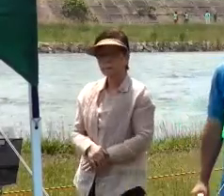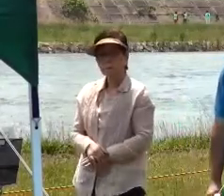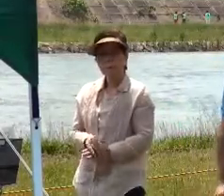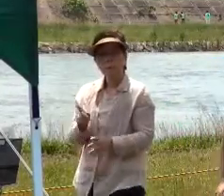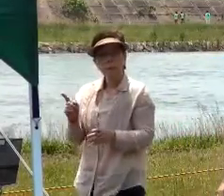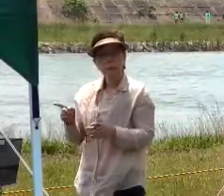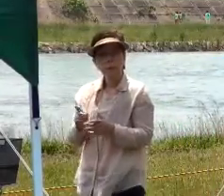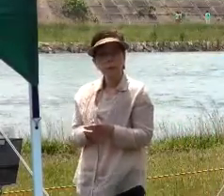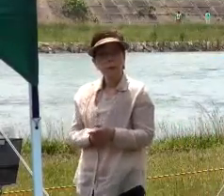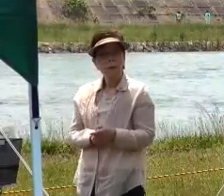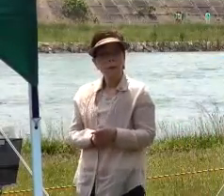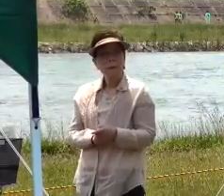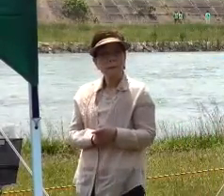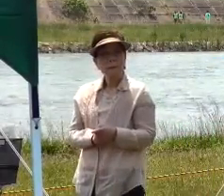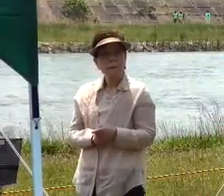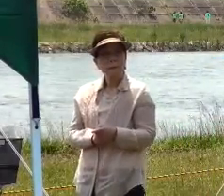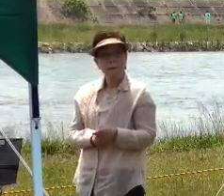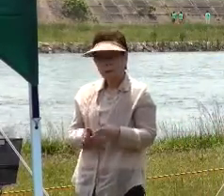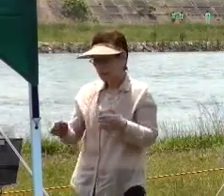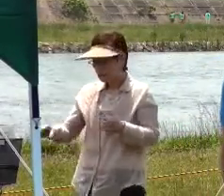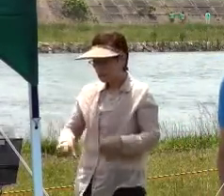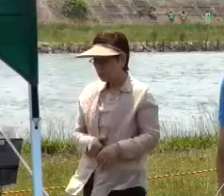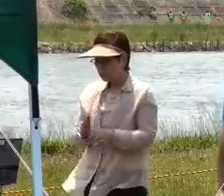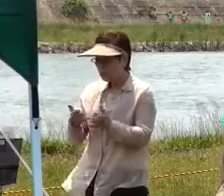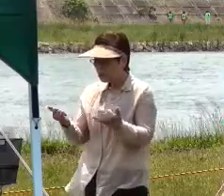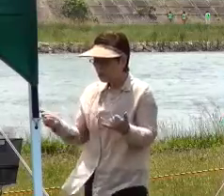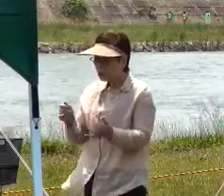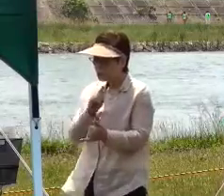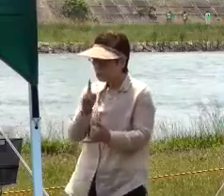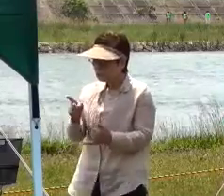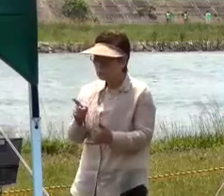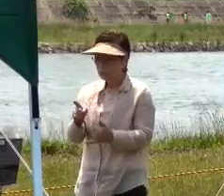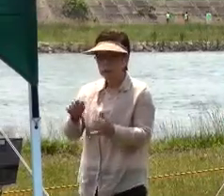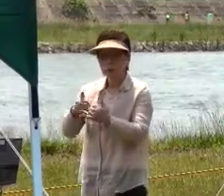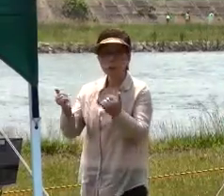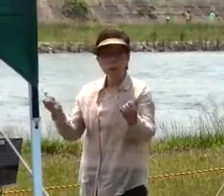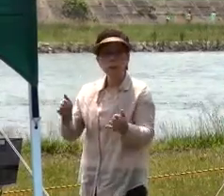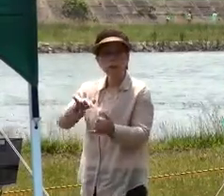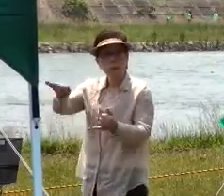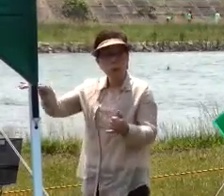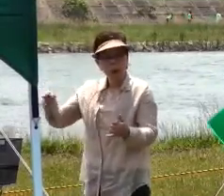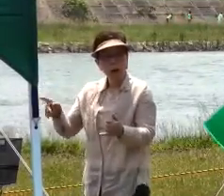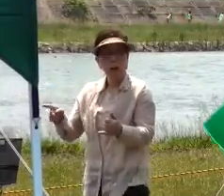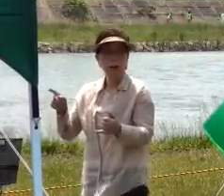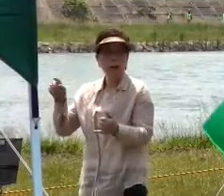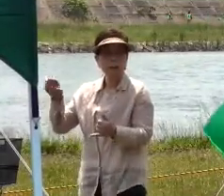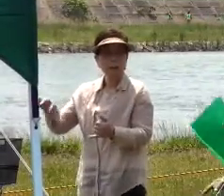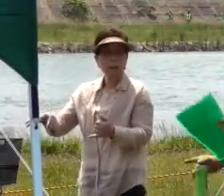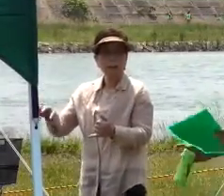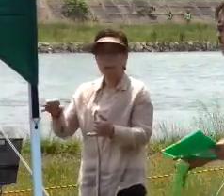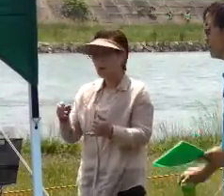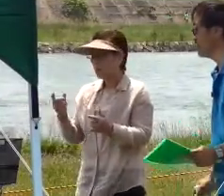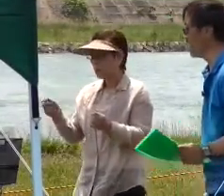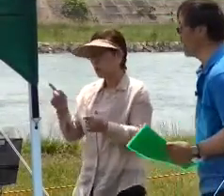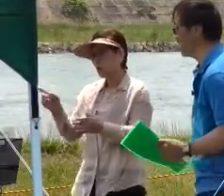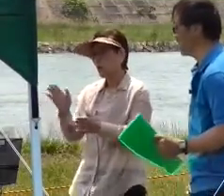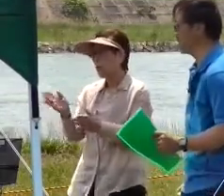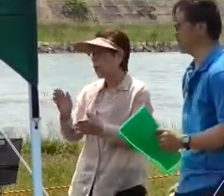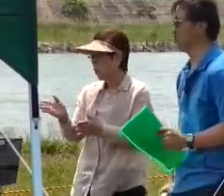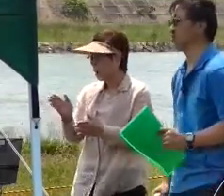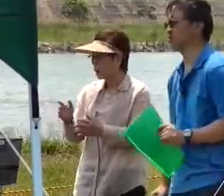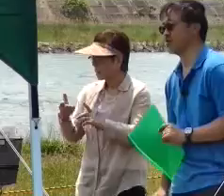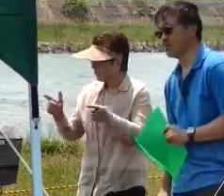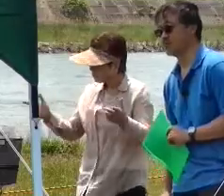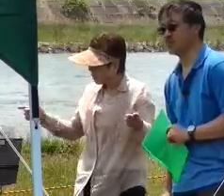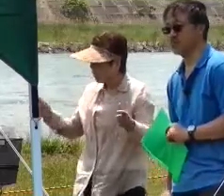で、とこの罪人と呼ばれる人たちは当時、まあもちろんそんなに多くはい